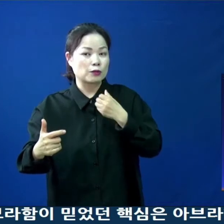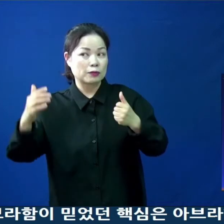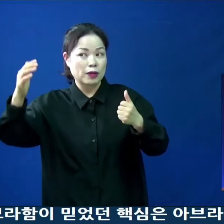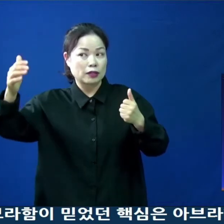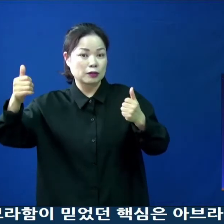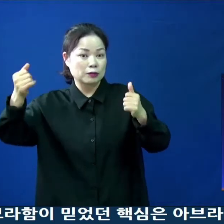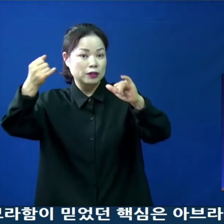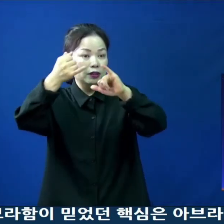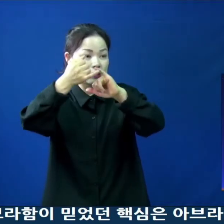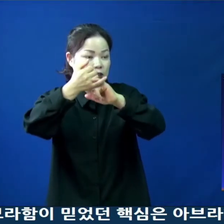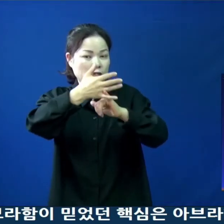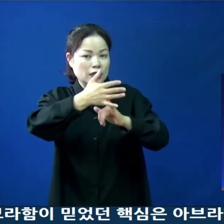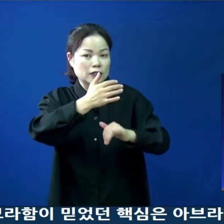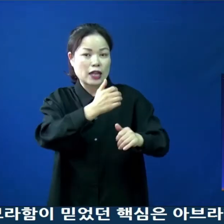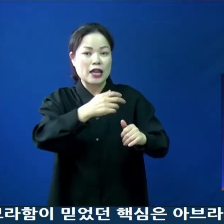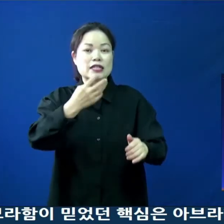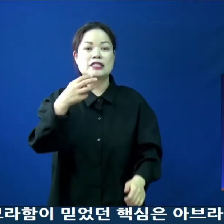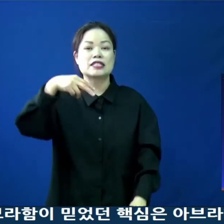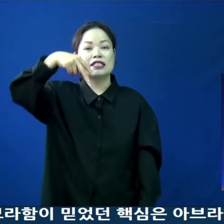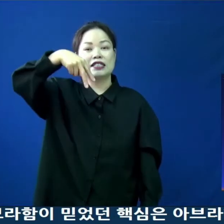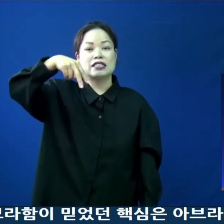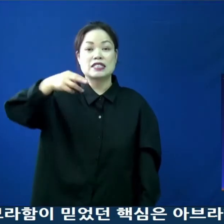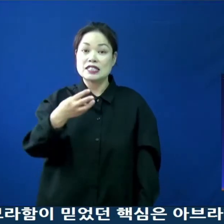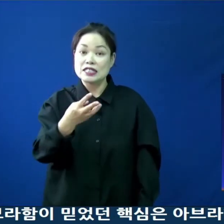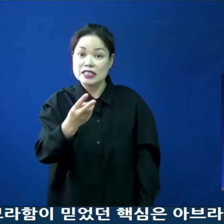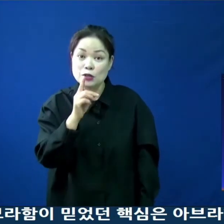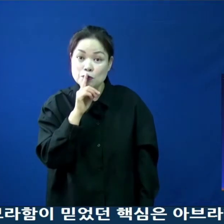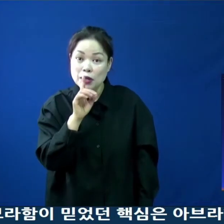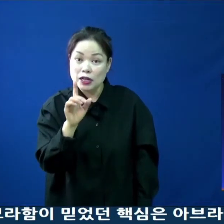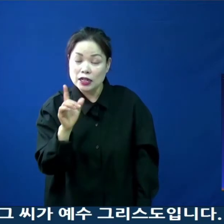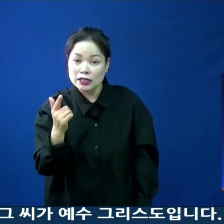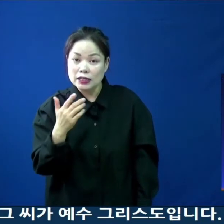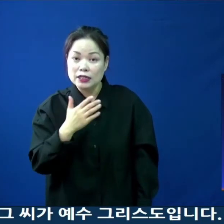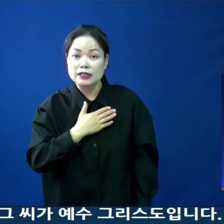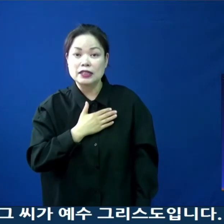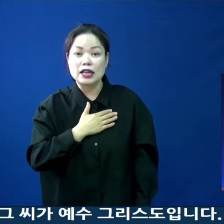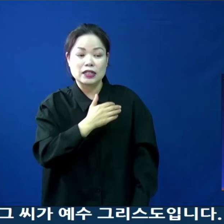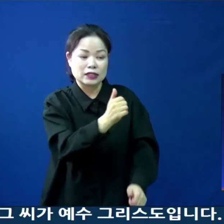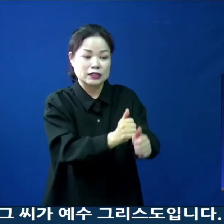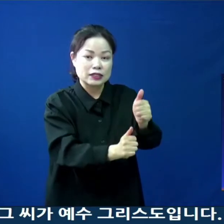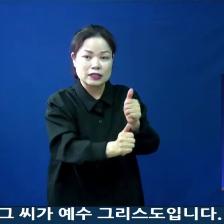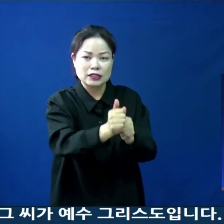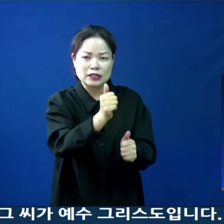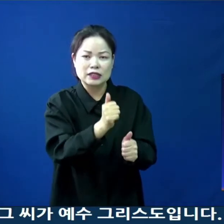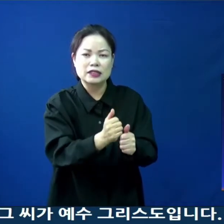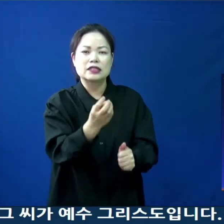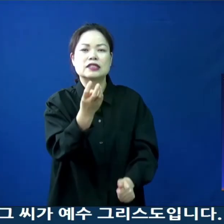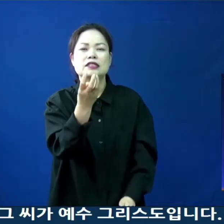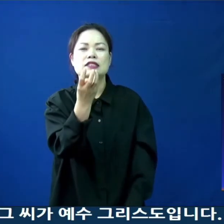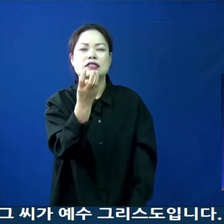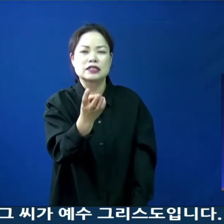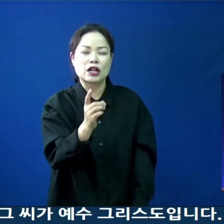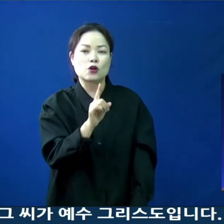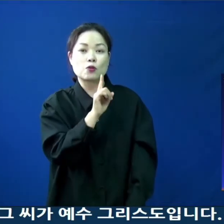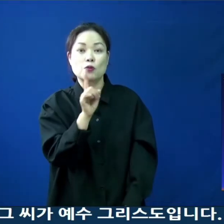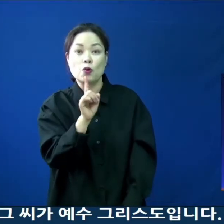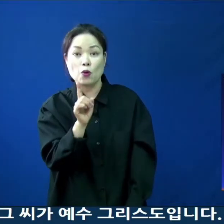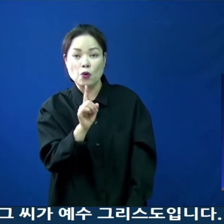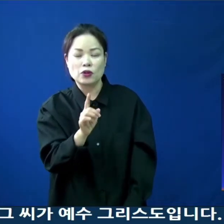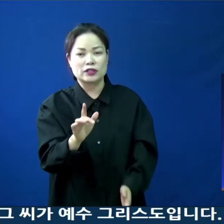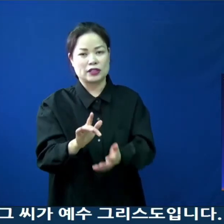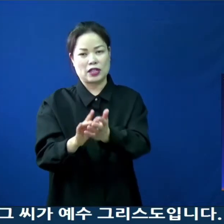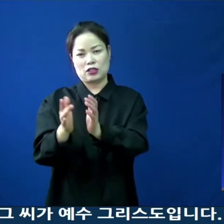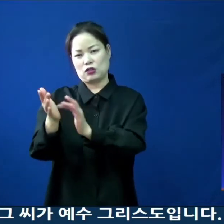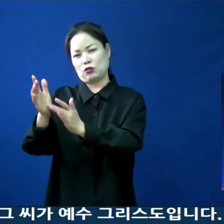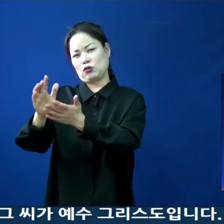때 내 씨들이라고 하지 아니하고 내 씨, 단수, 내 씨라고 하셨으니 그 씨가 바로